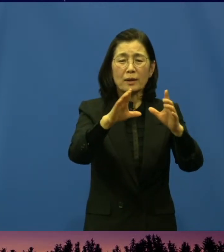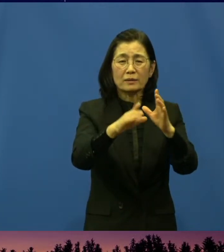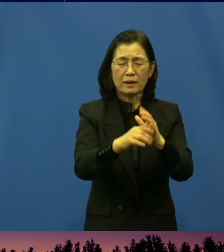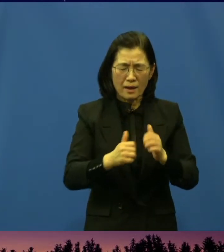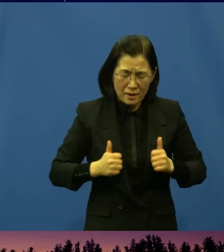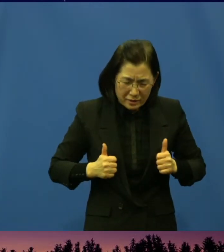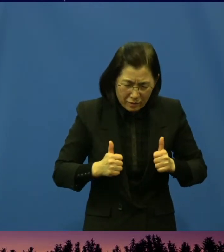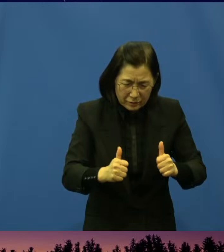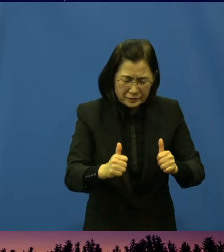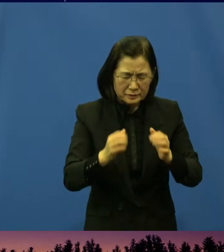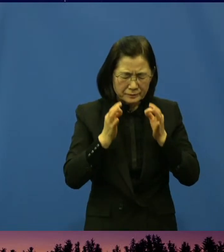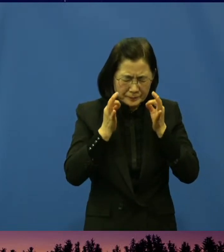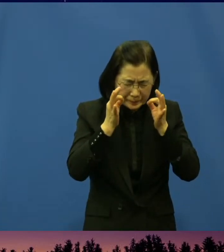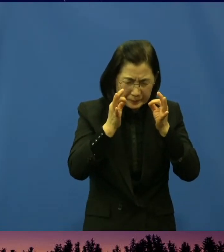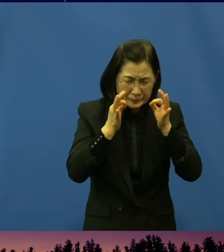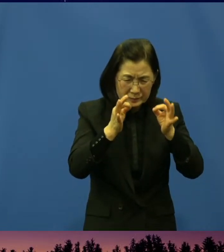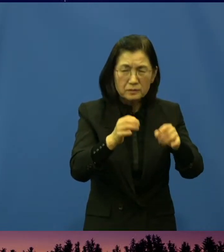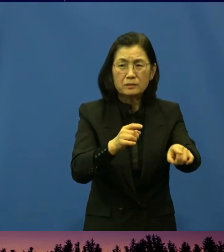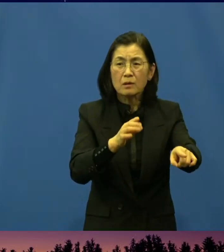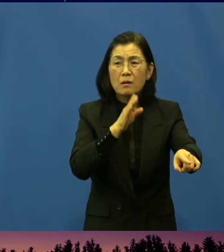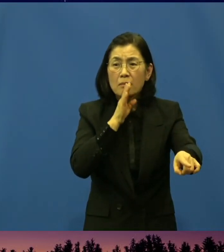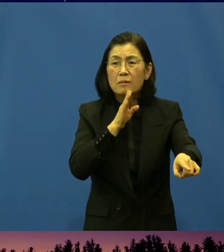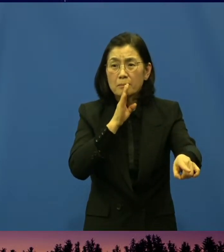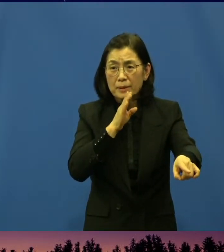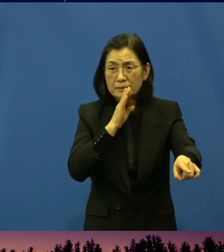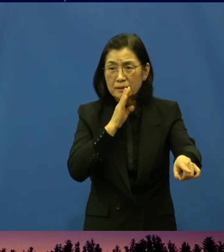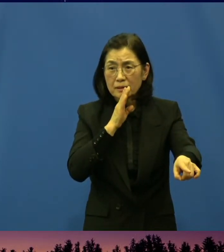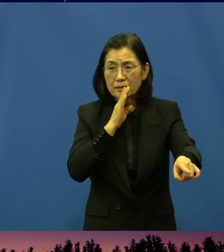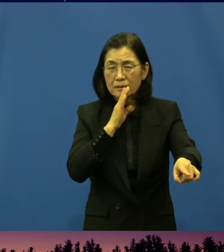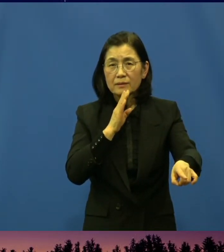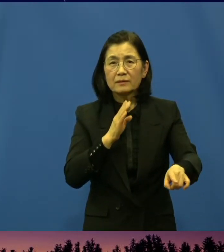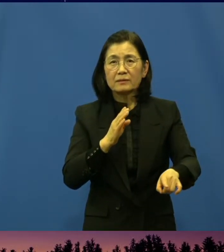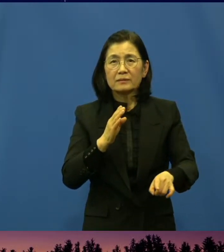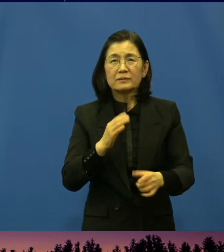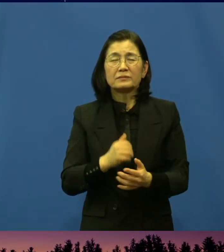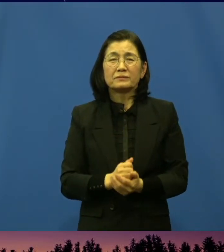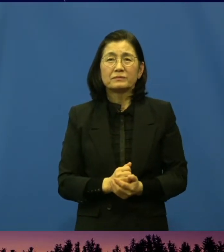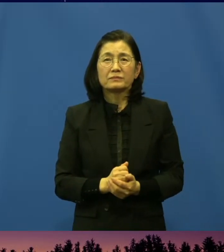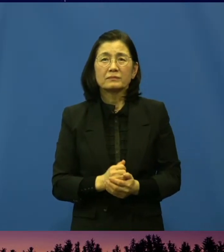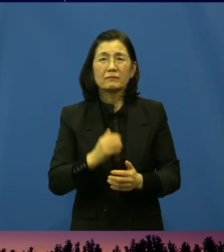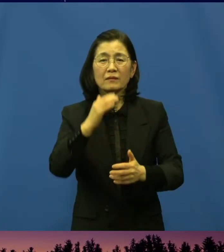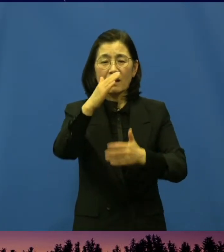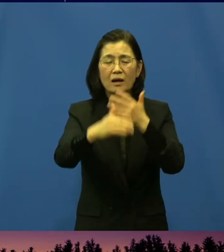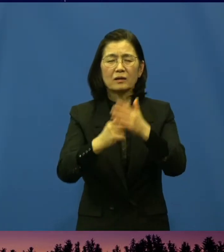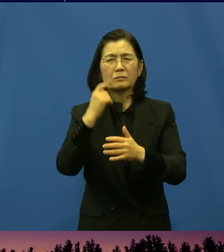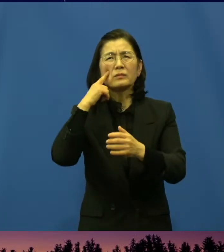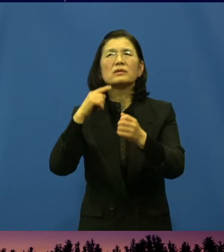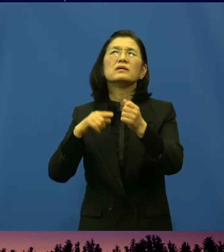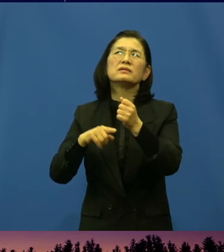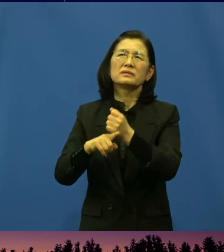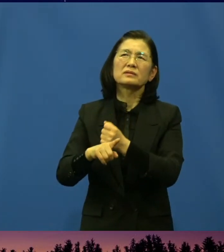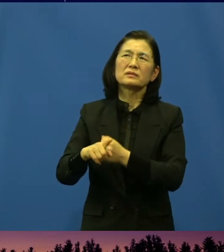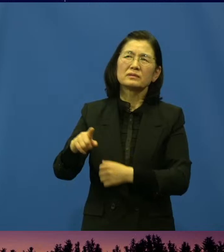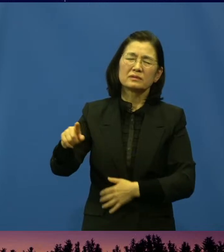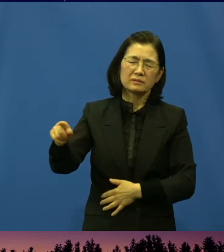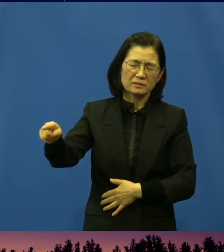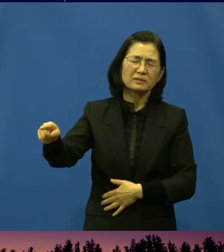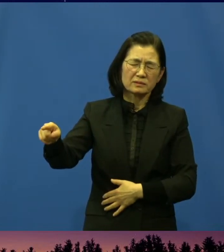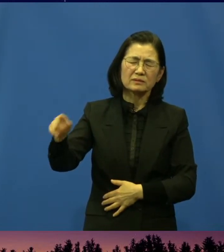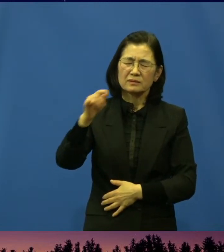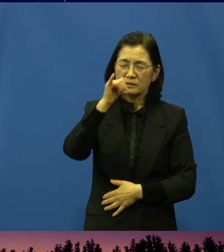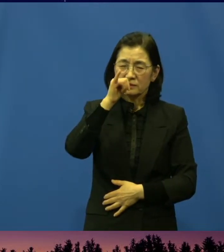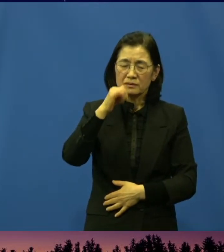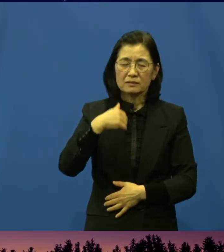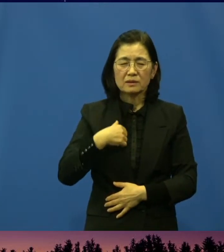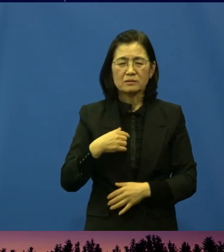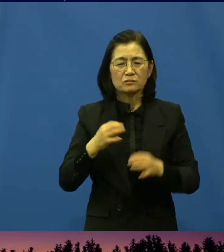최선을 다해야 돼요. 뭐 하나님이 뜻이겠지 이라고 저거 그냥 나는 그냥 아무것도 안 하겠다 그러면 안